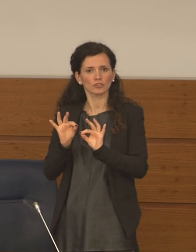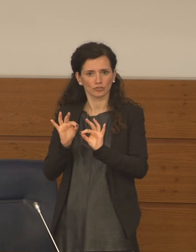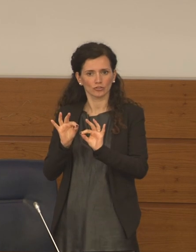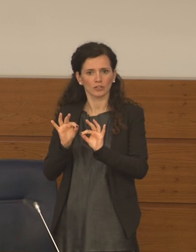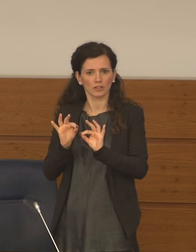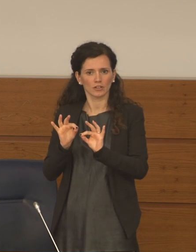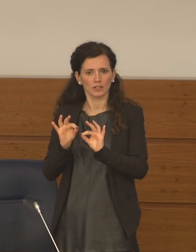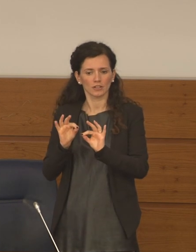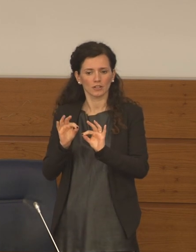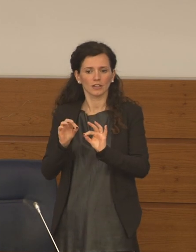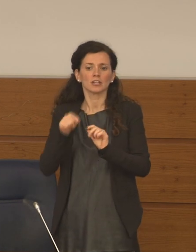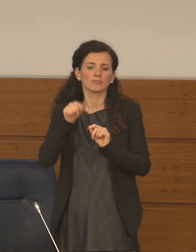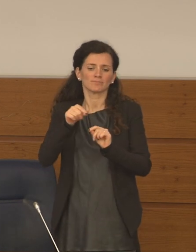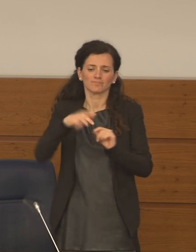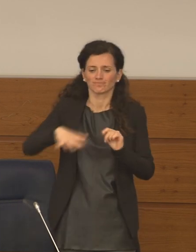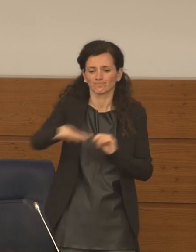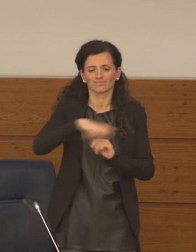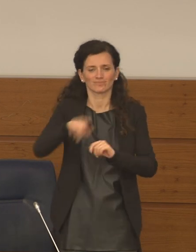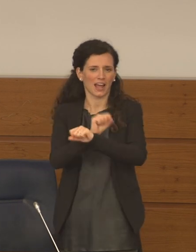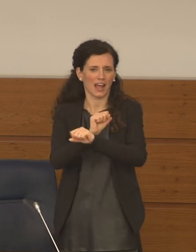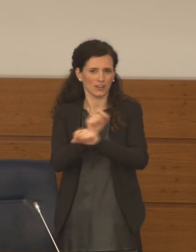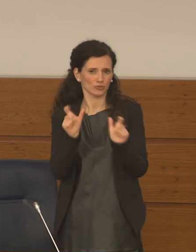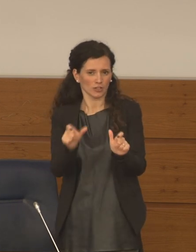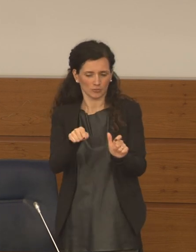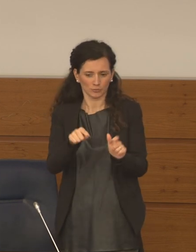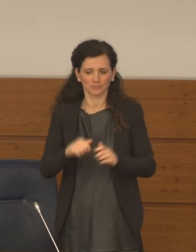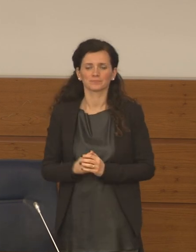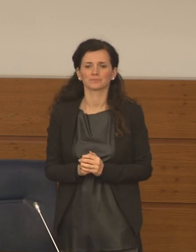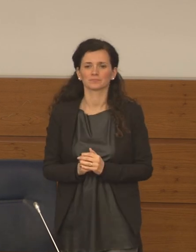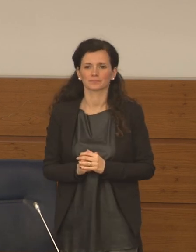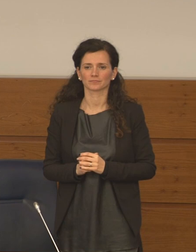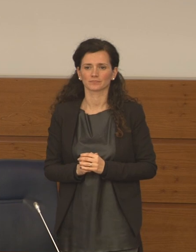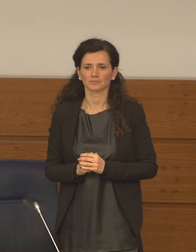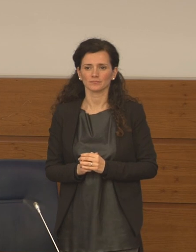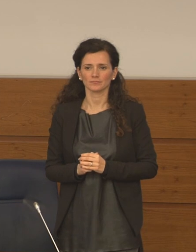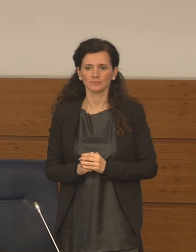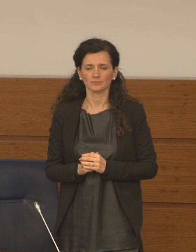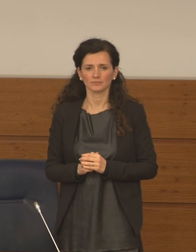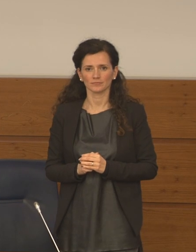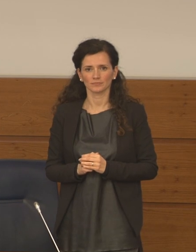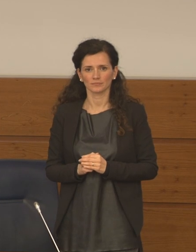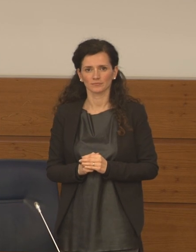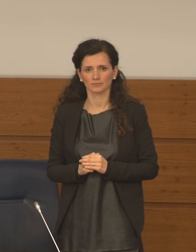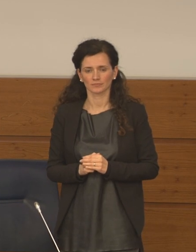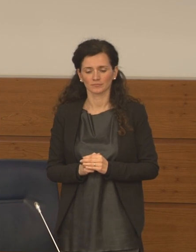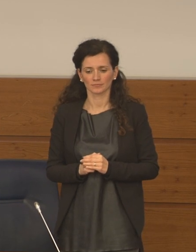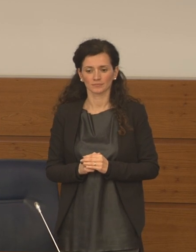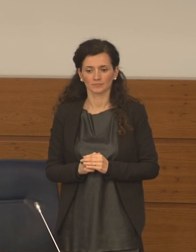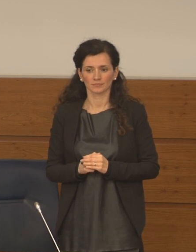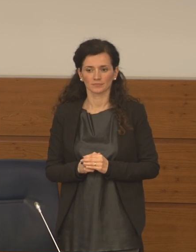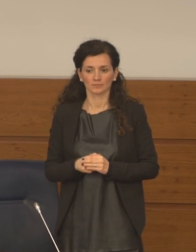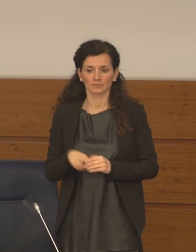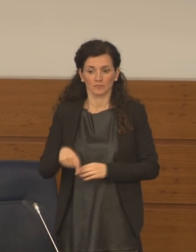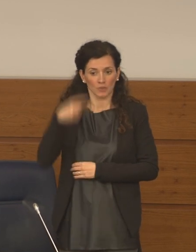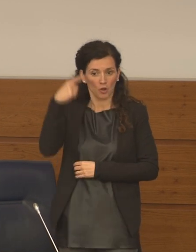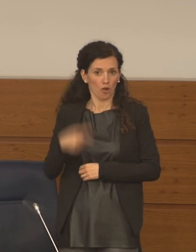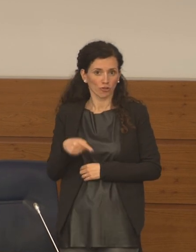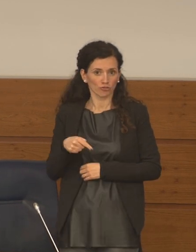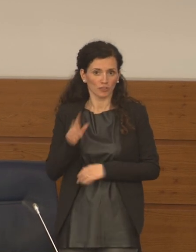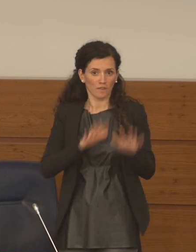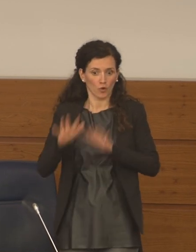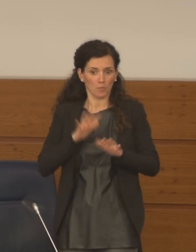circondariali questi sono i dati del dierna del bollettino io